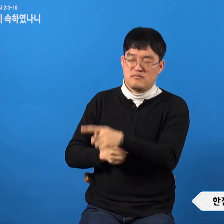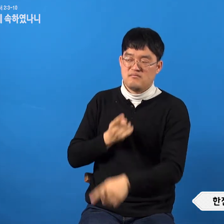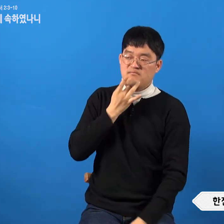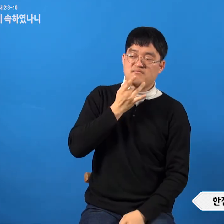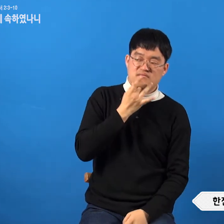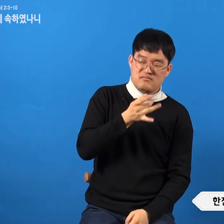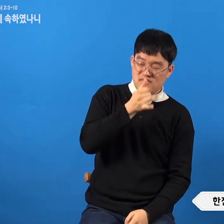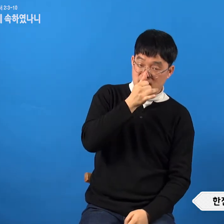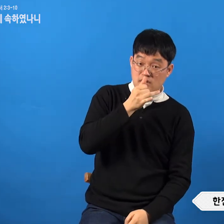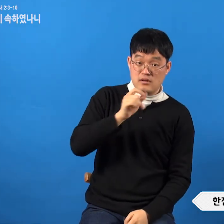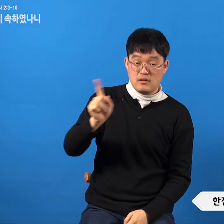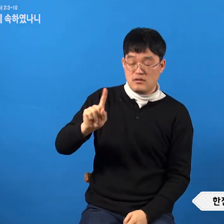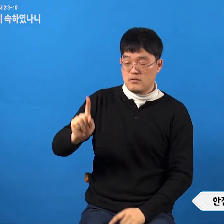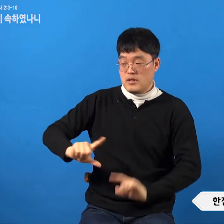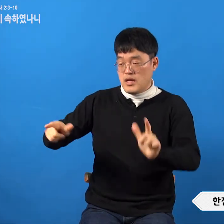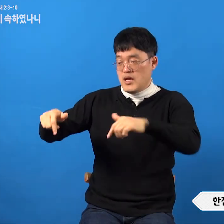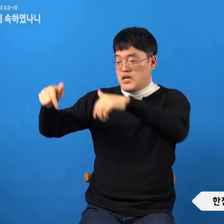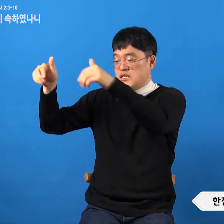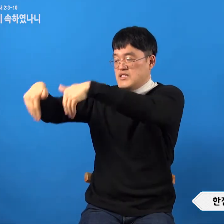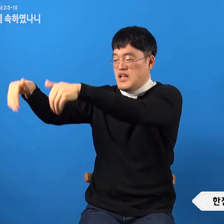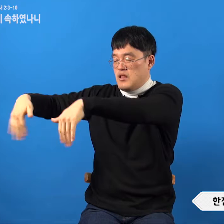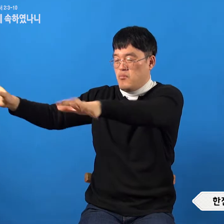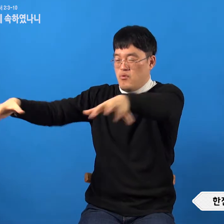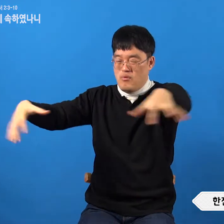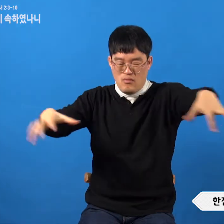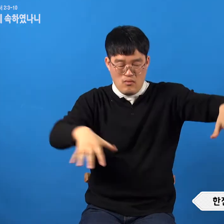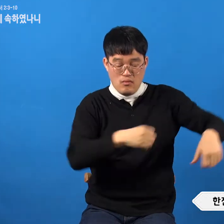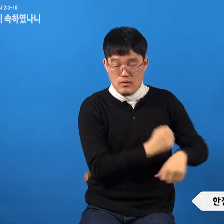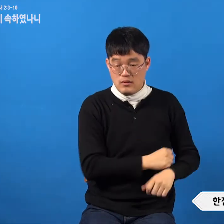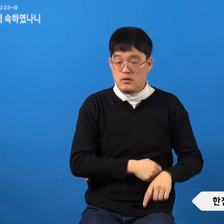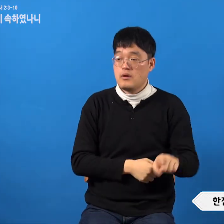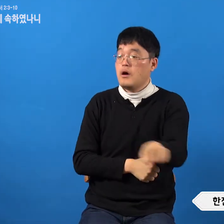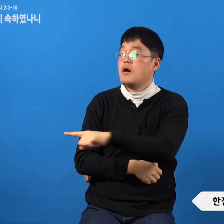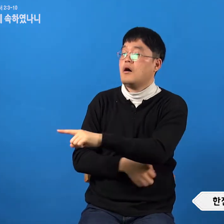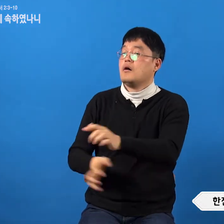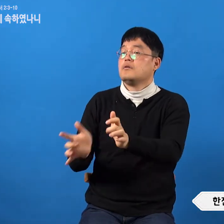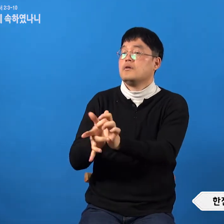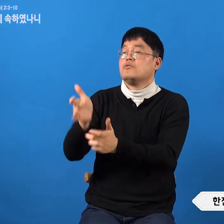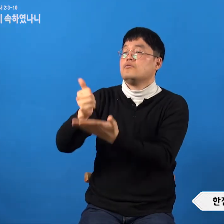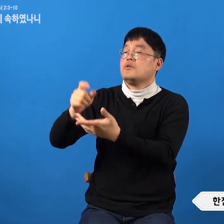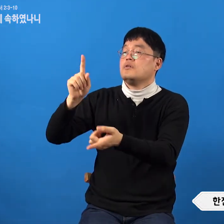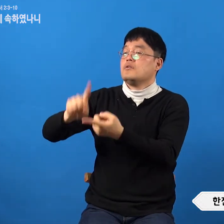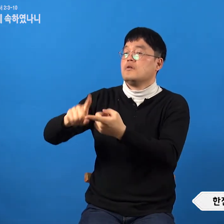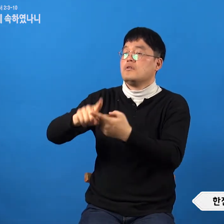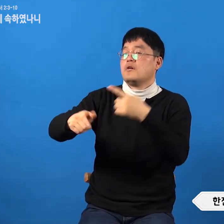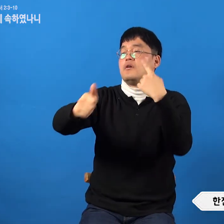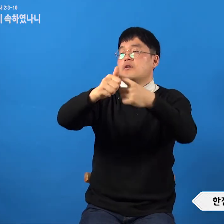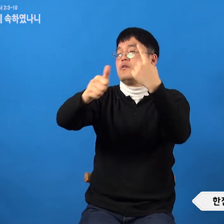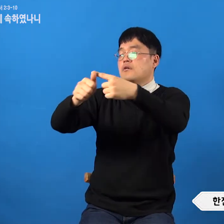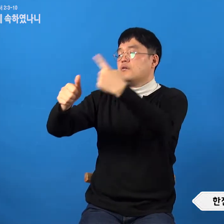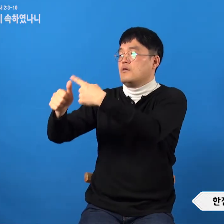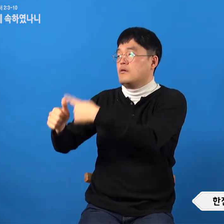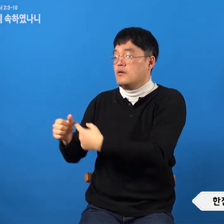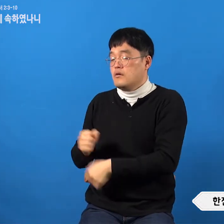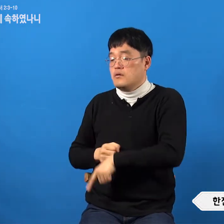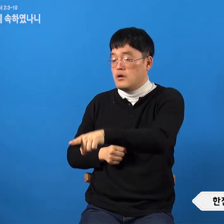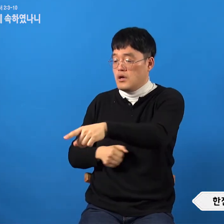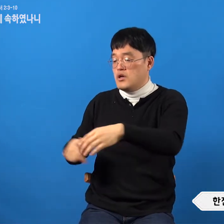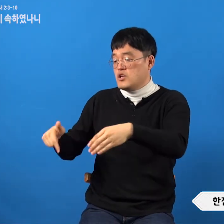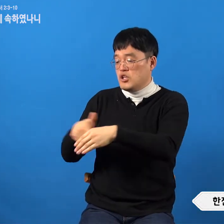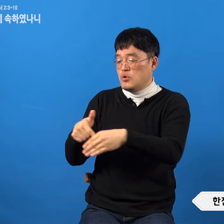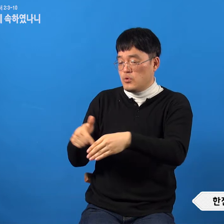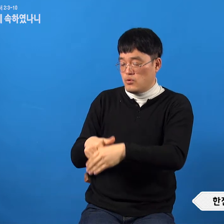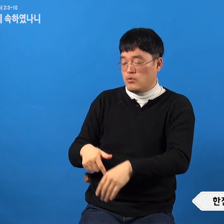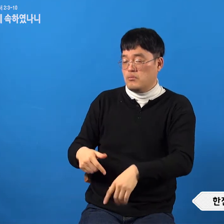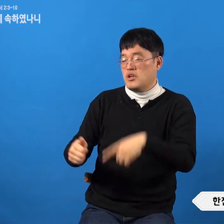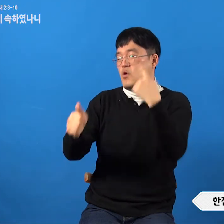번은 대신들과 신하들이 잔뜩 모여있는 자리에서 예수에 대해서 조롱 섞인 말을 하면서 기독교를